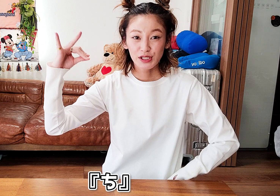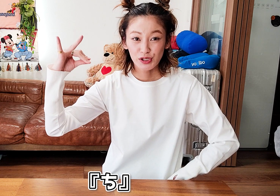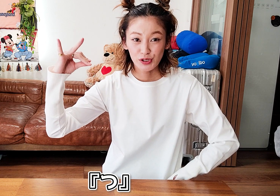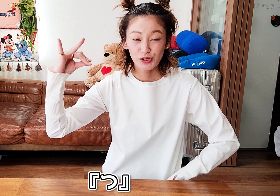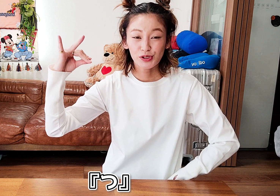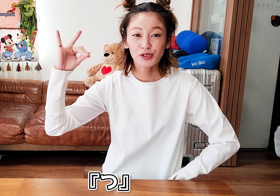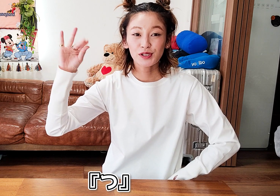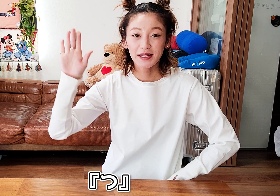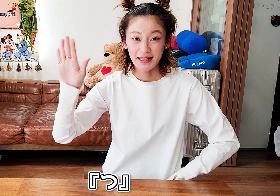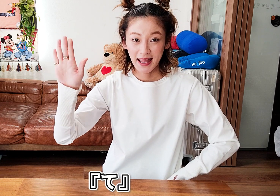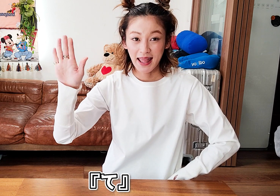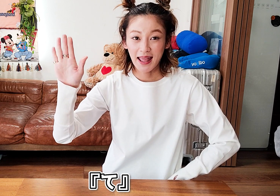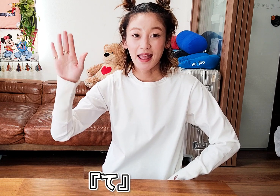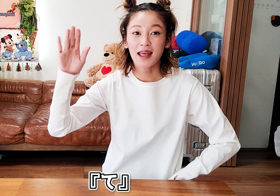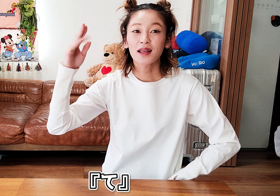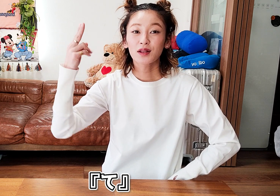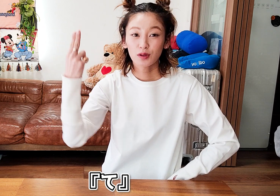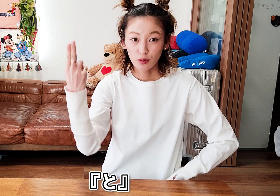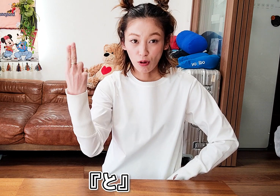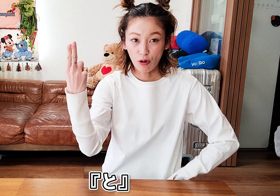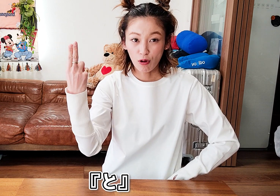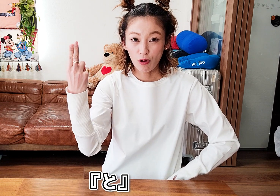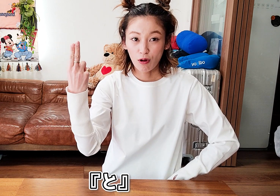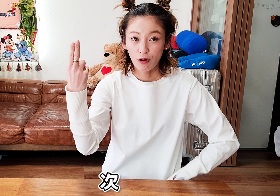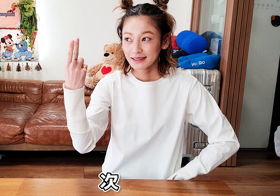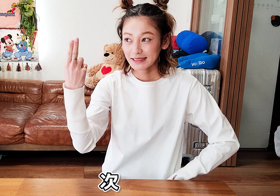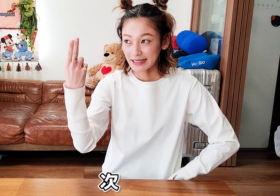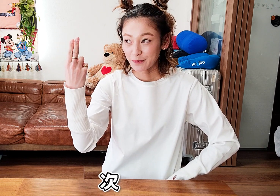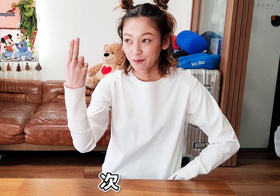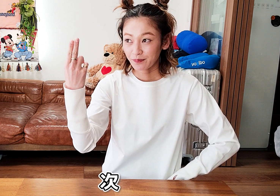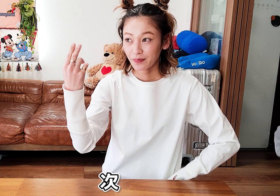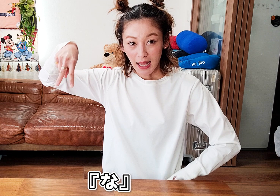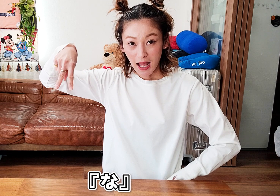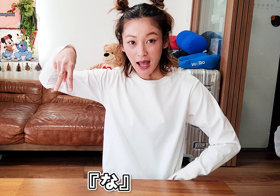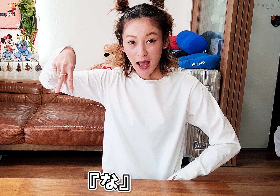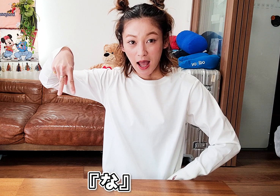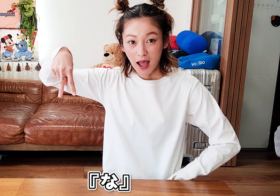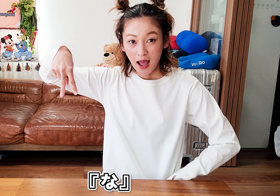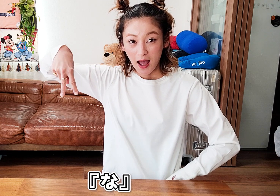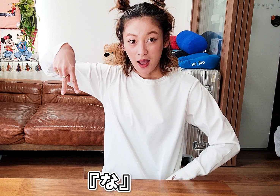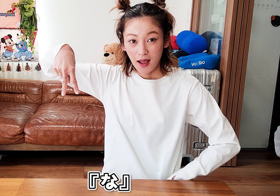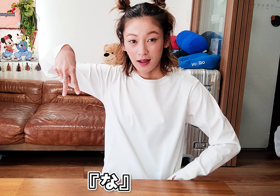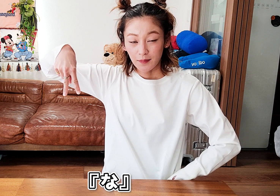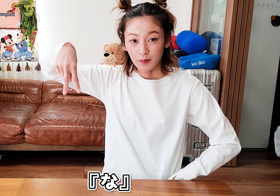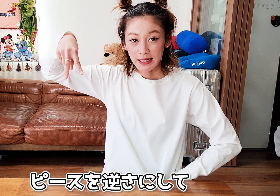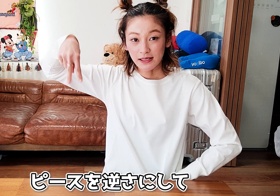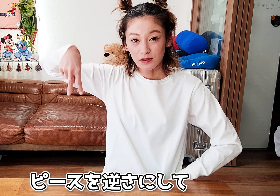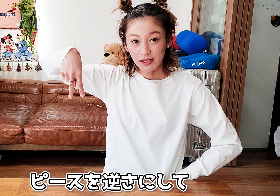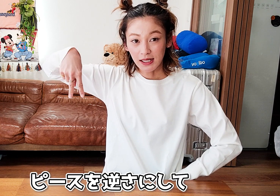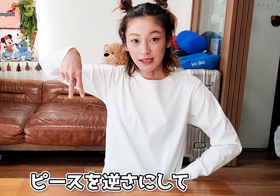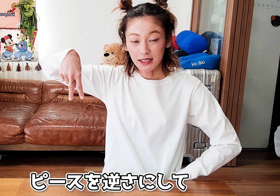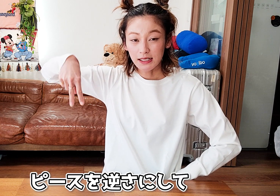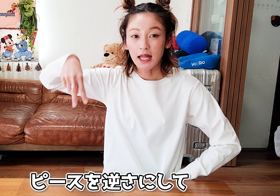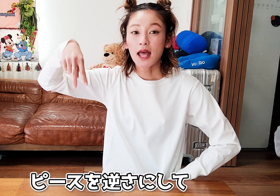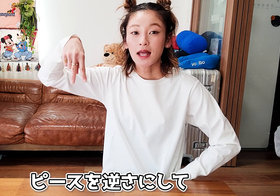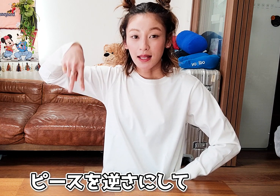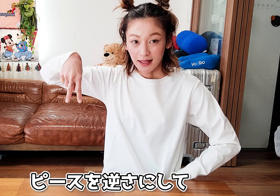つ、て、と。次、な、ピースを逆さにして、